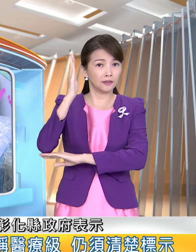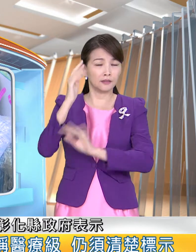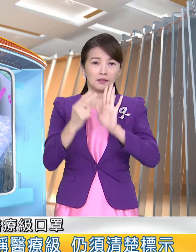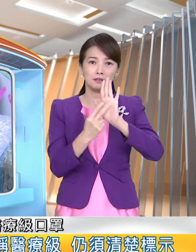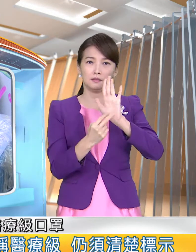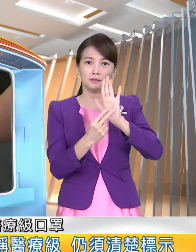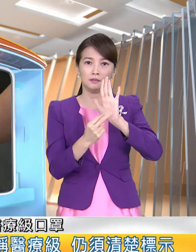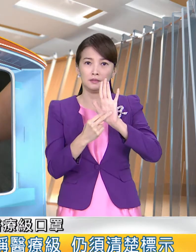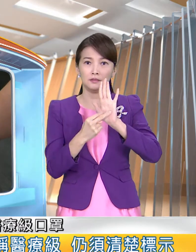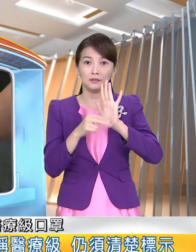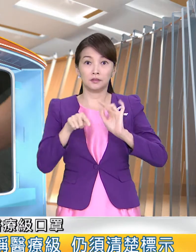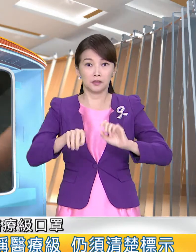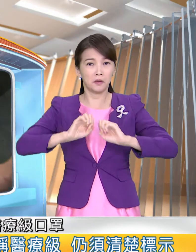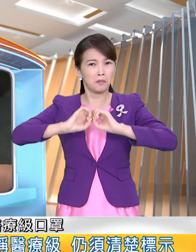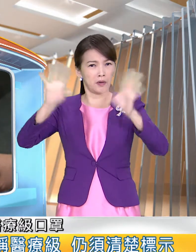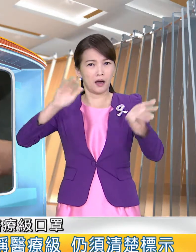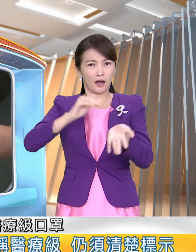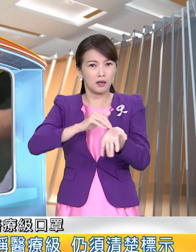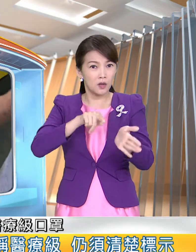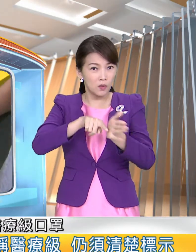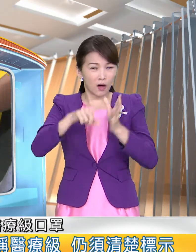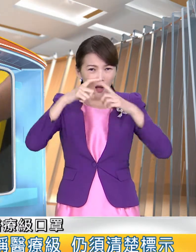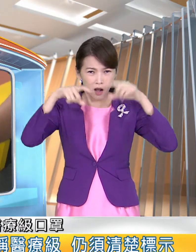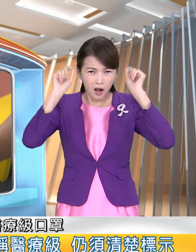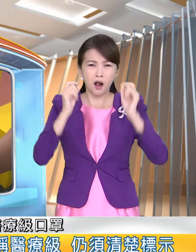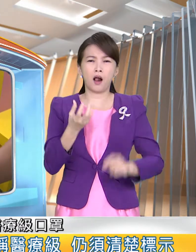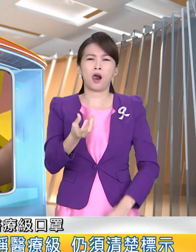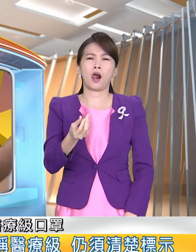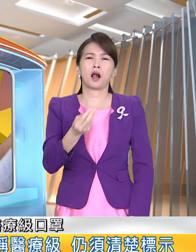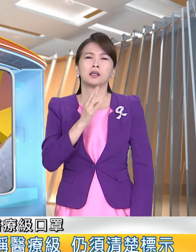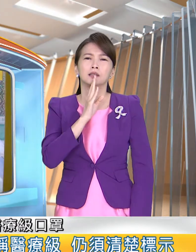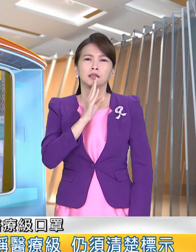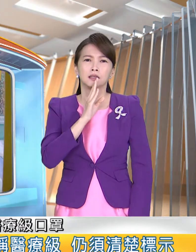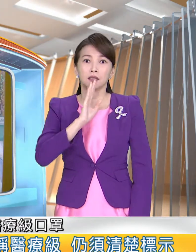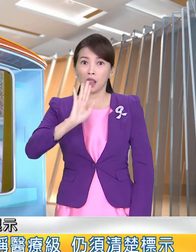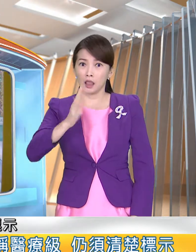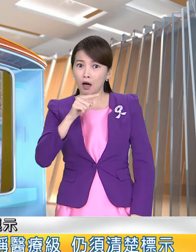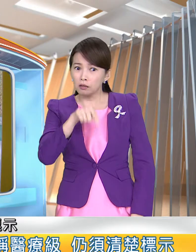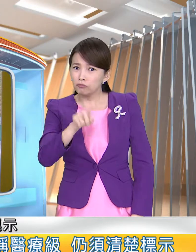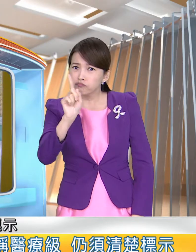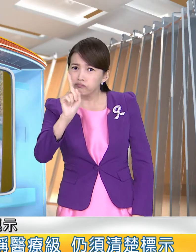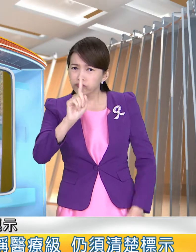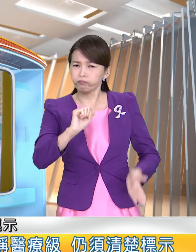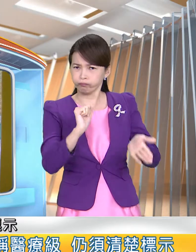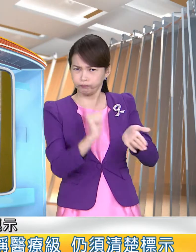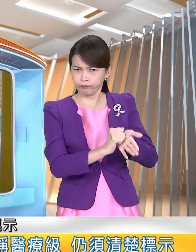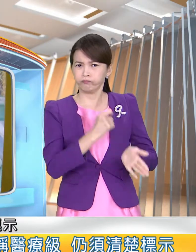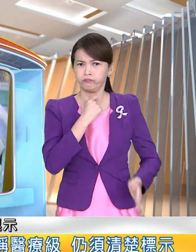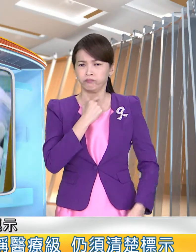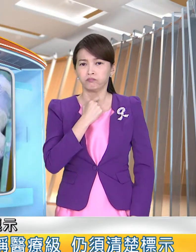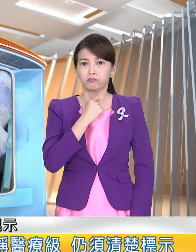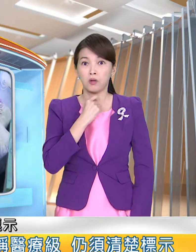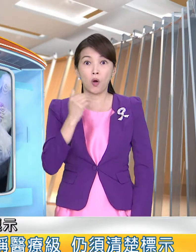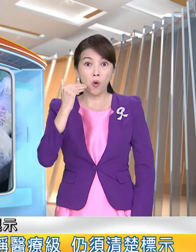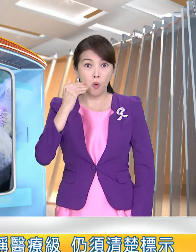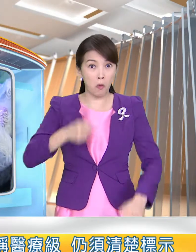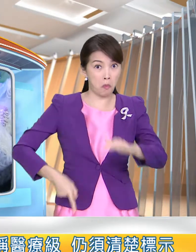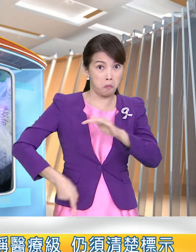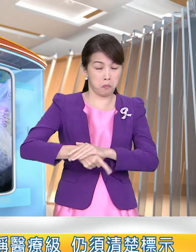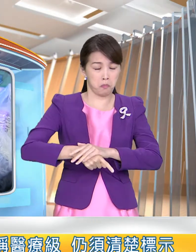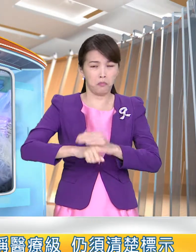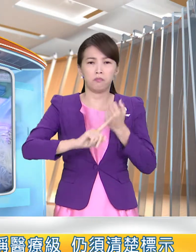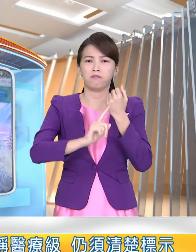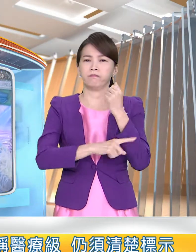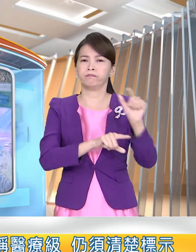示，虽然没有宣称是医疗级口罩，但还是要有商品标示，否